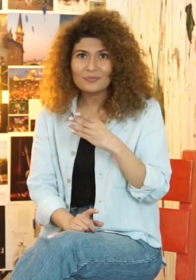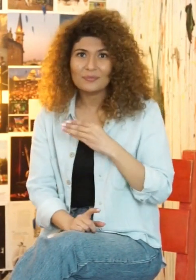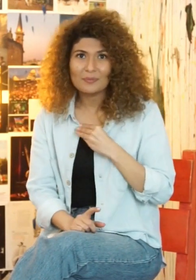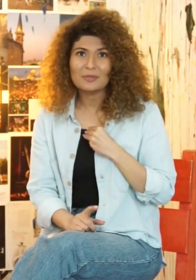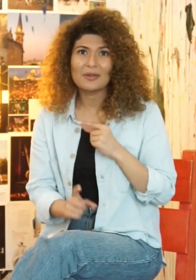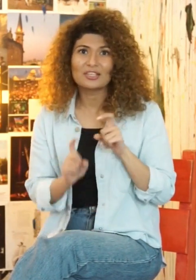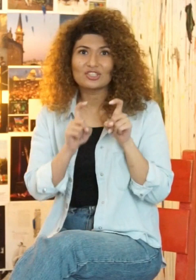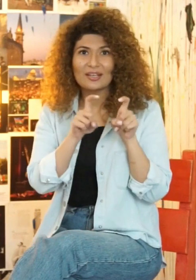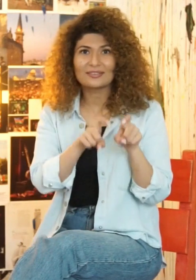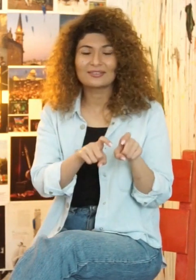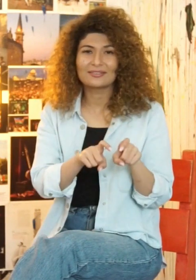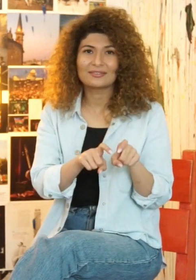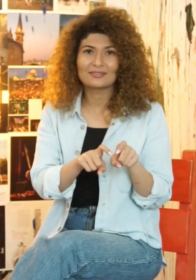Mənimlə əyişəydin.